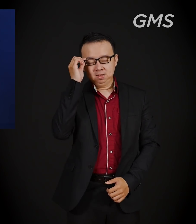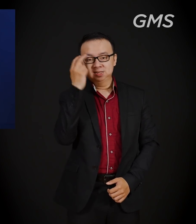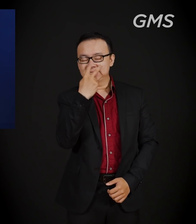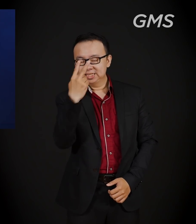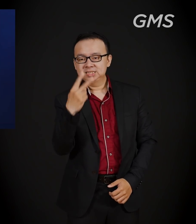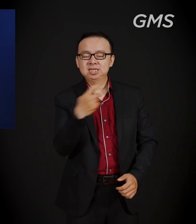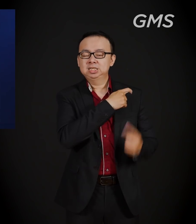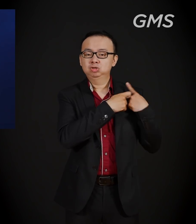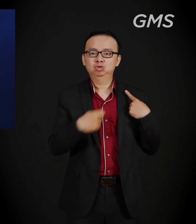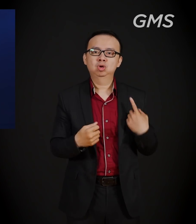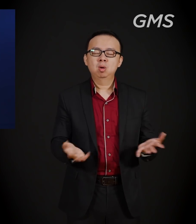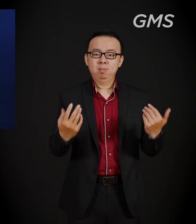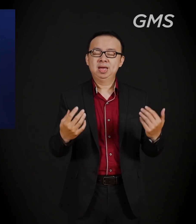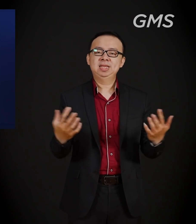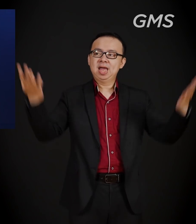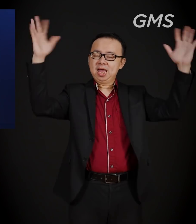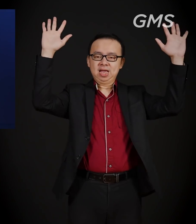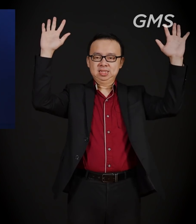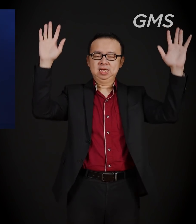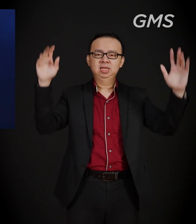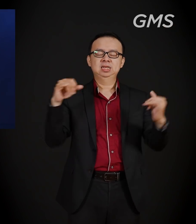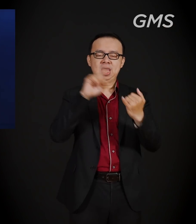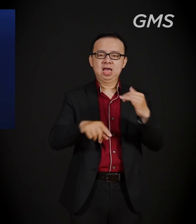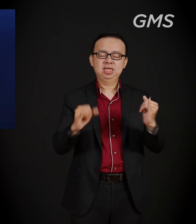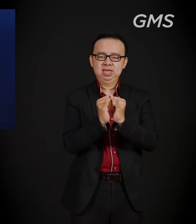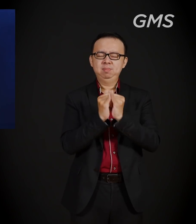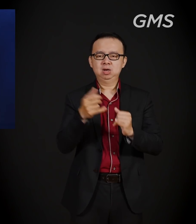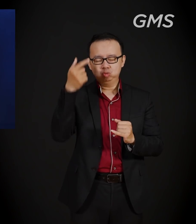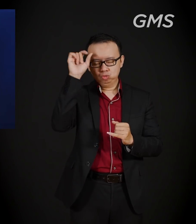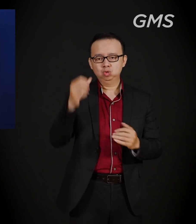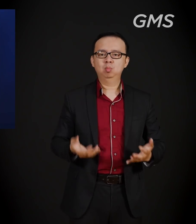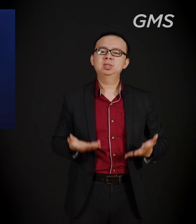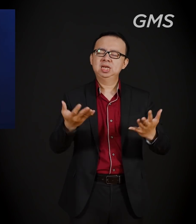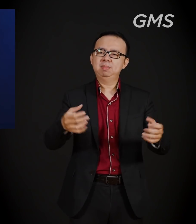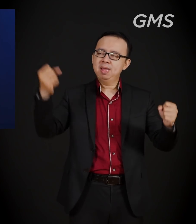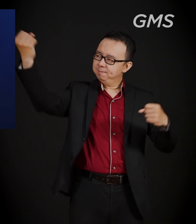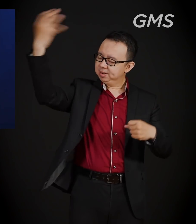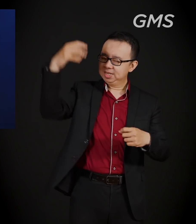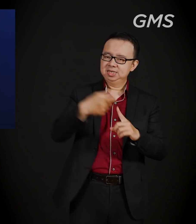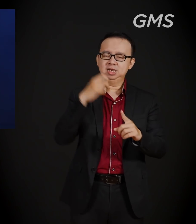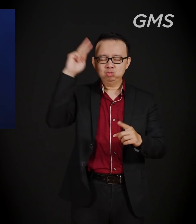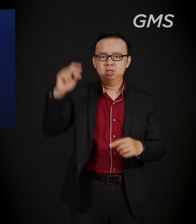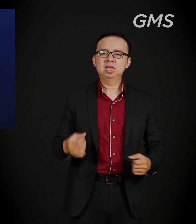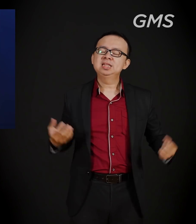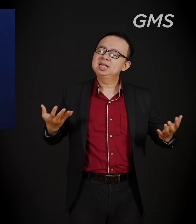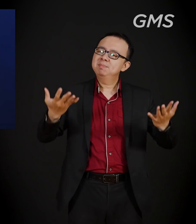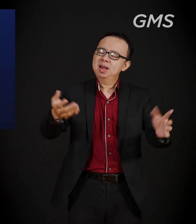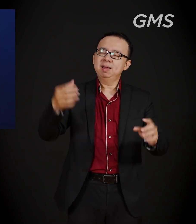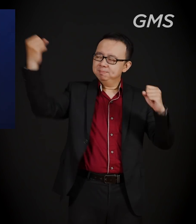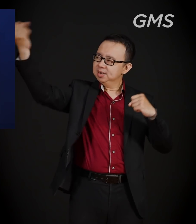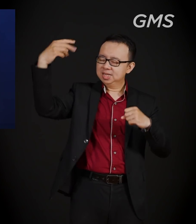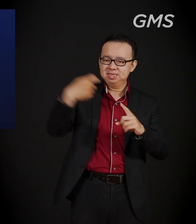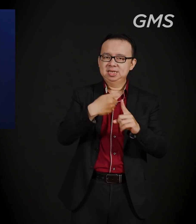Saksi-saksi Kristus, jemaat tercinta, mari kita angkat tangan di penghujung ibadah untuk menerima berkat penggembalaan. Terimalah berkat dari Allah